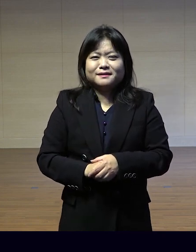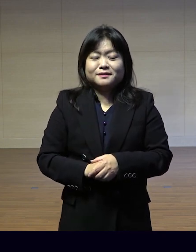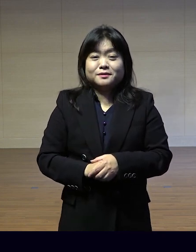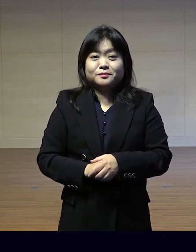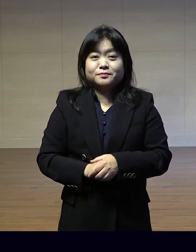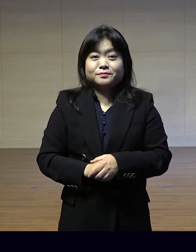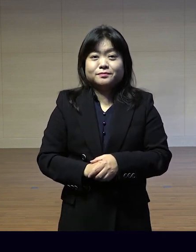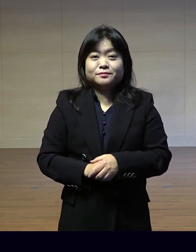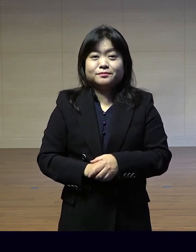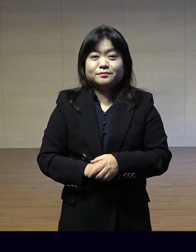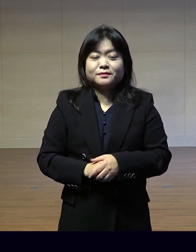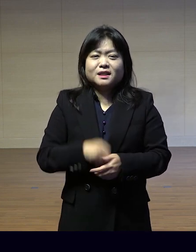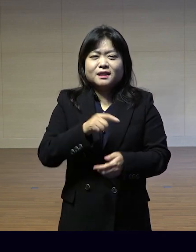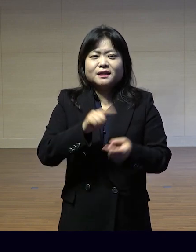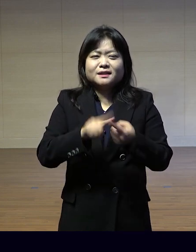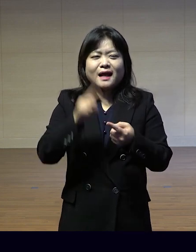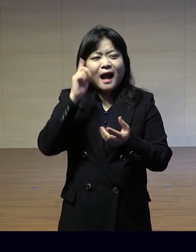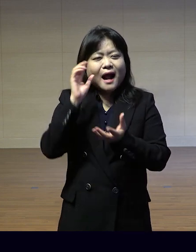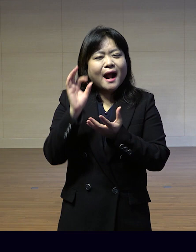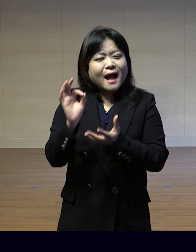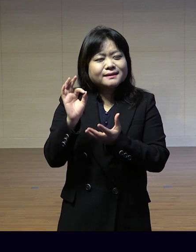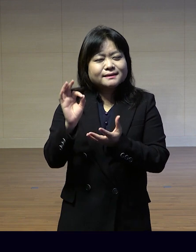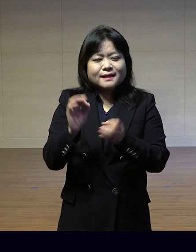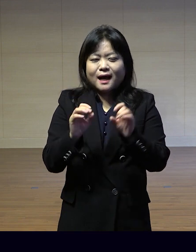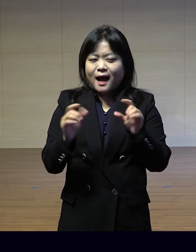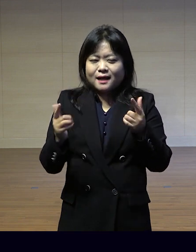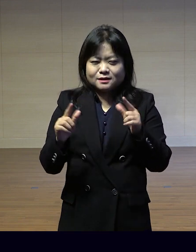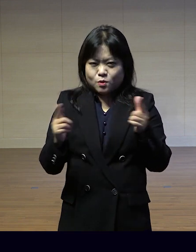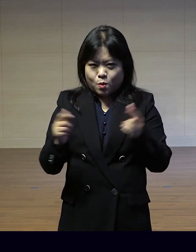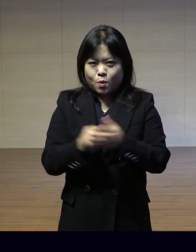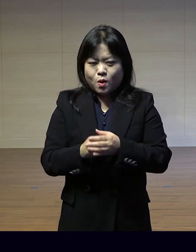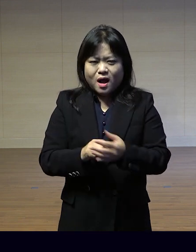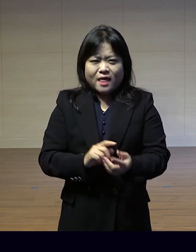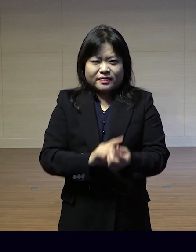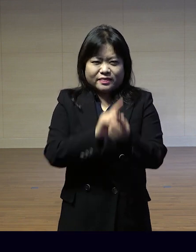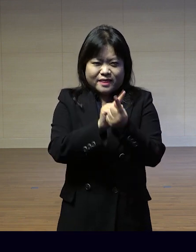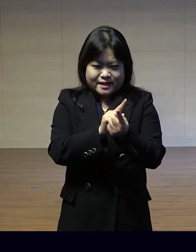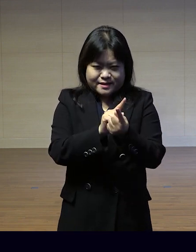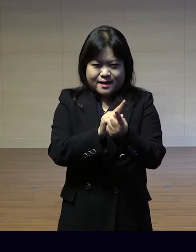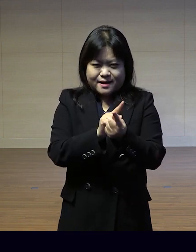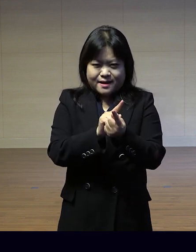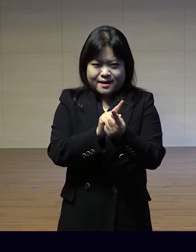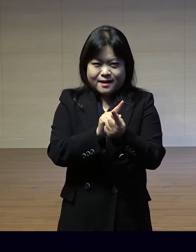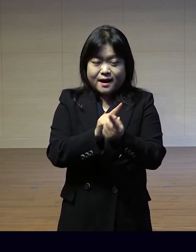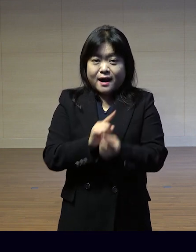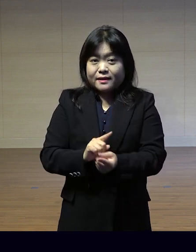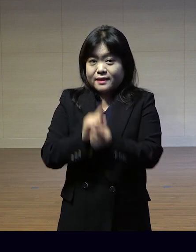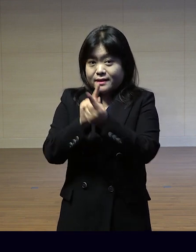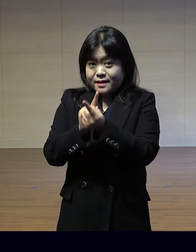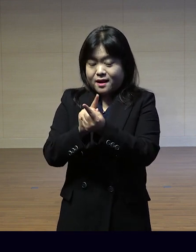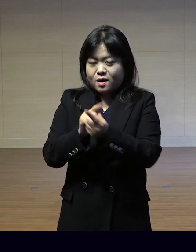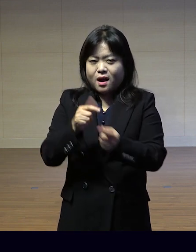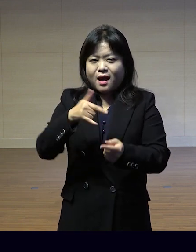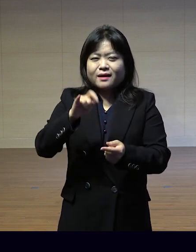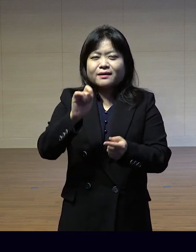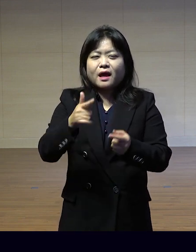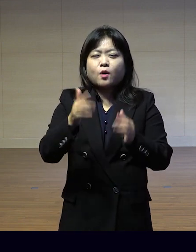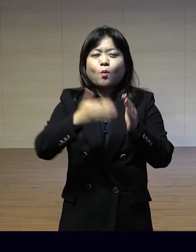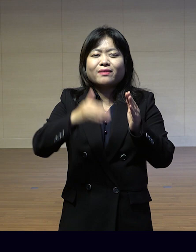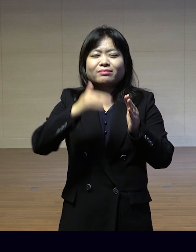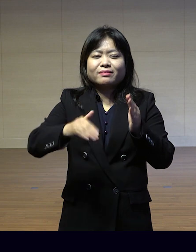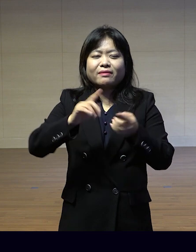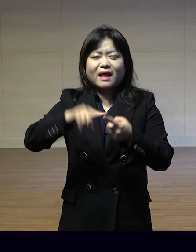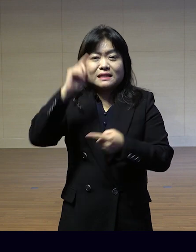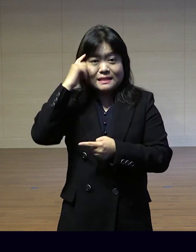주로 가치에 관계되는 측면보다도요. 어떤 대상, 어떤 객관에 대한 인식과